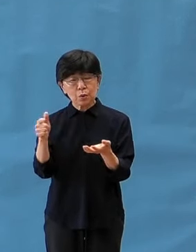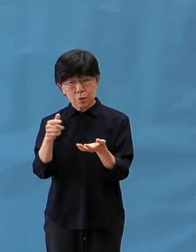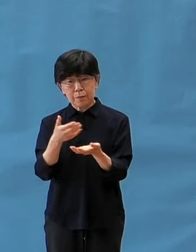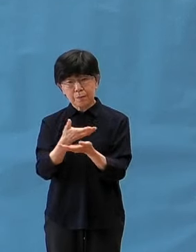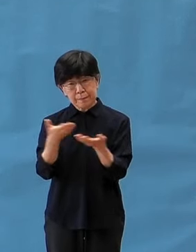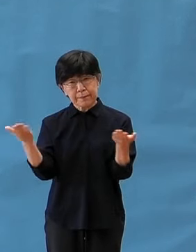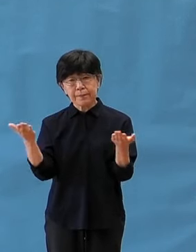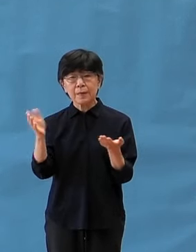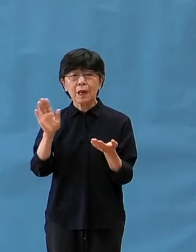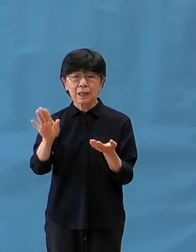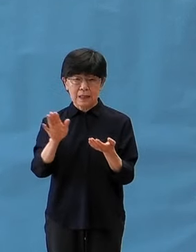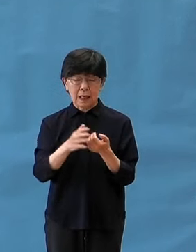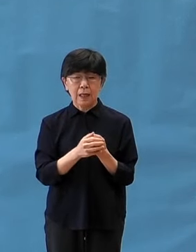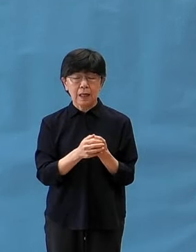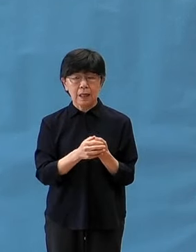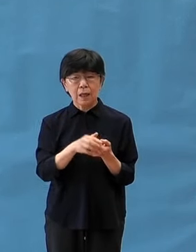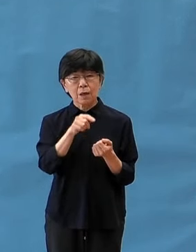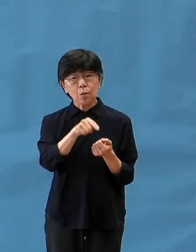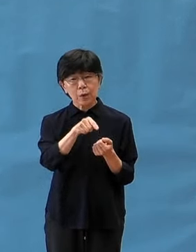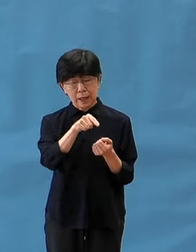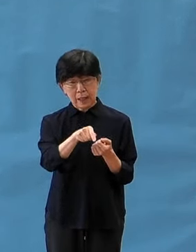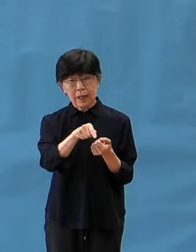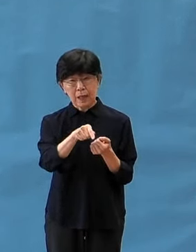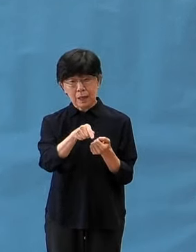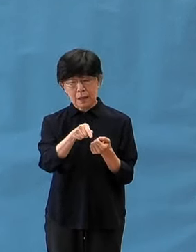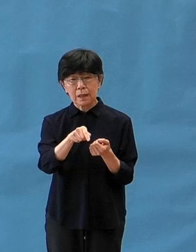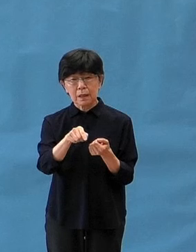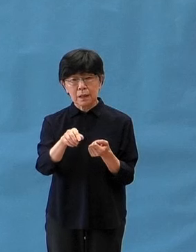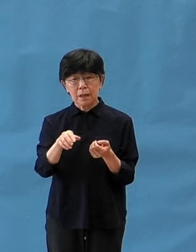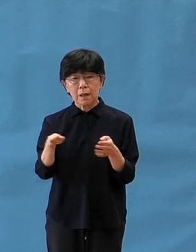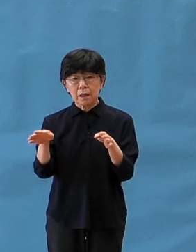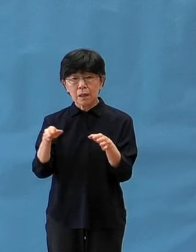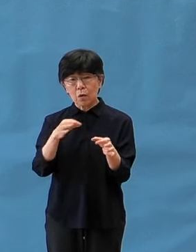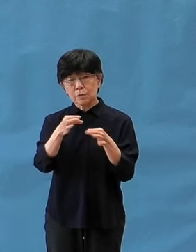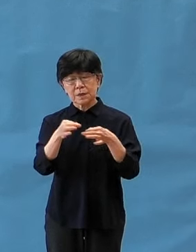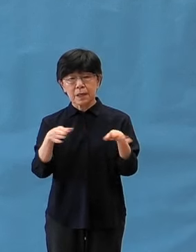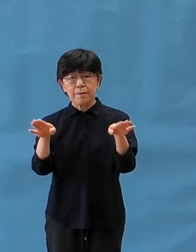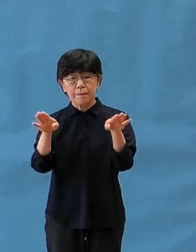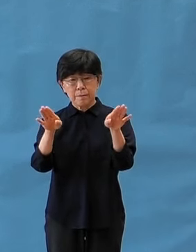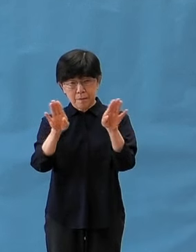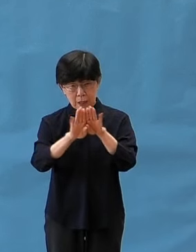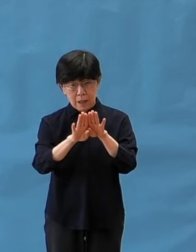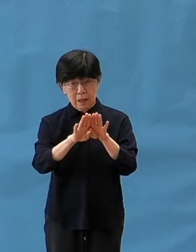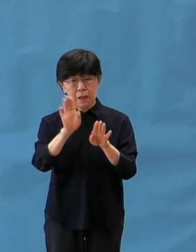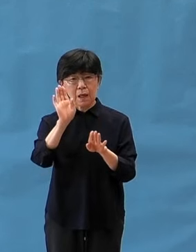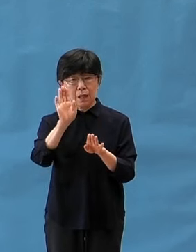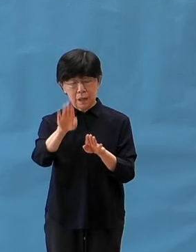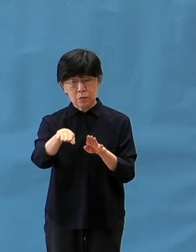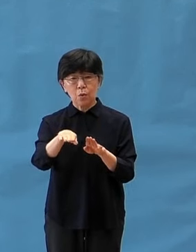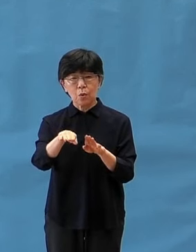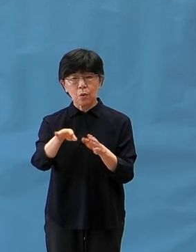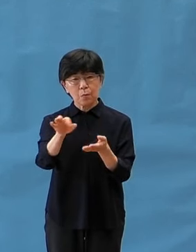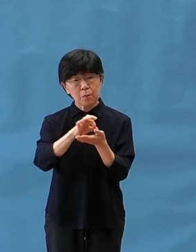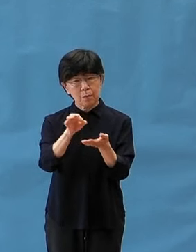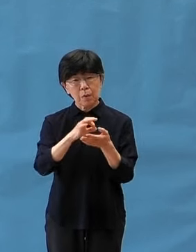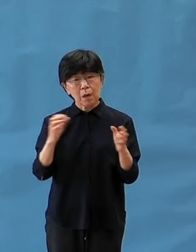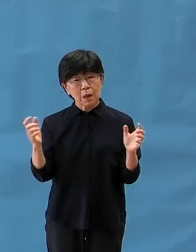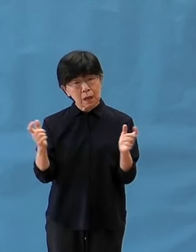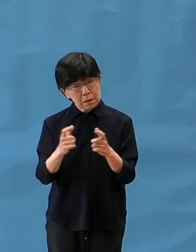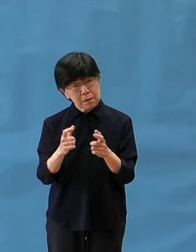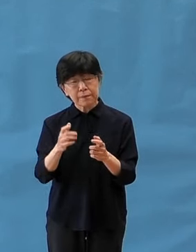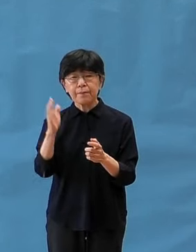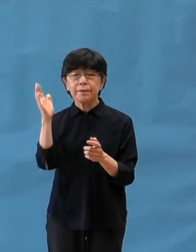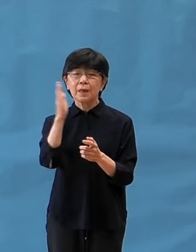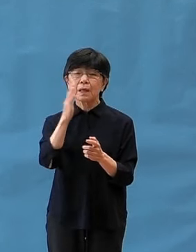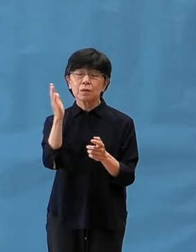るわけですけれども、これがこの単純にこの閉鎖閉店に伴ってこの売上減とならないように